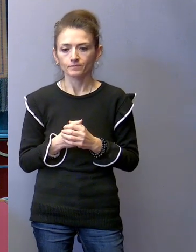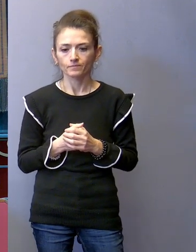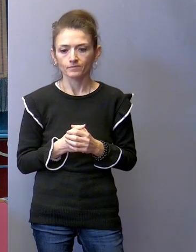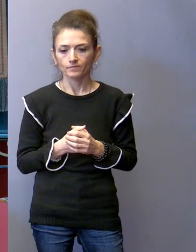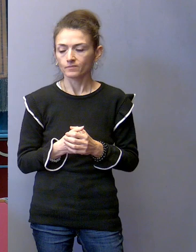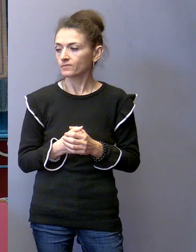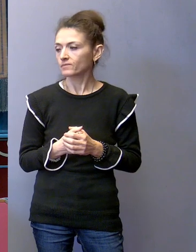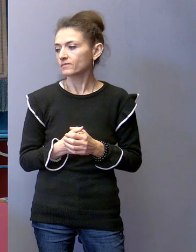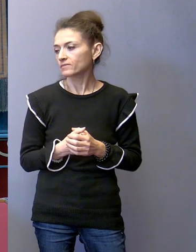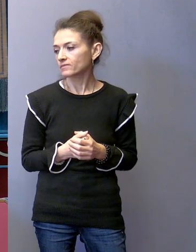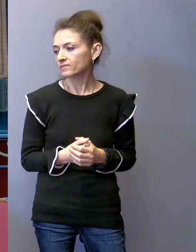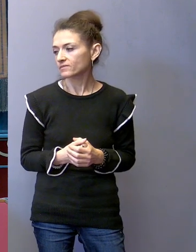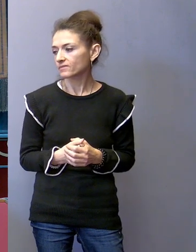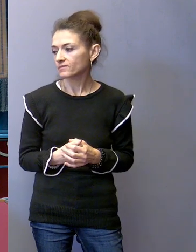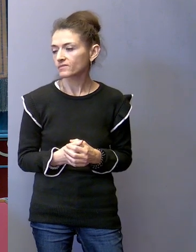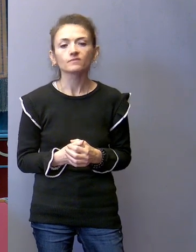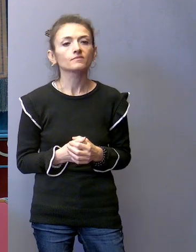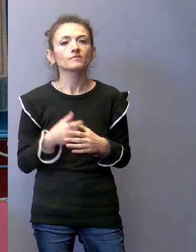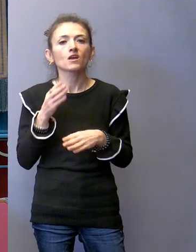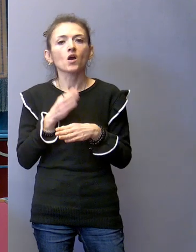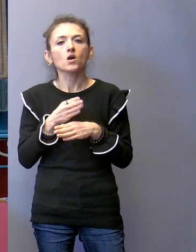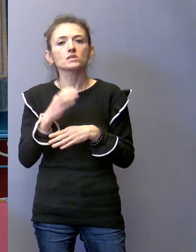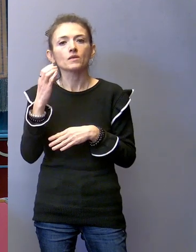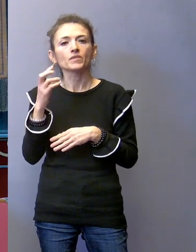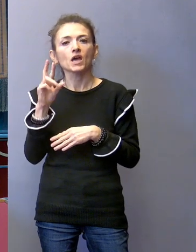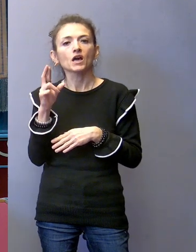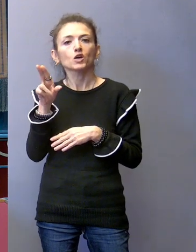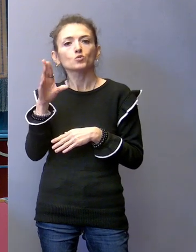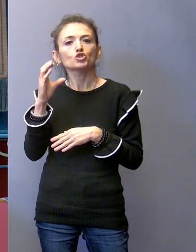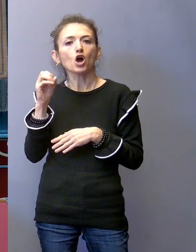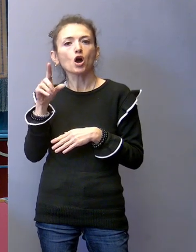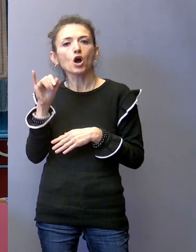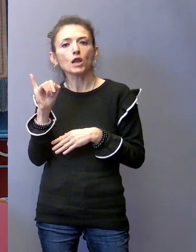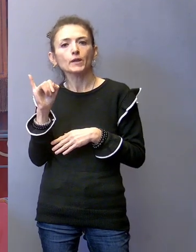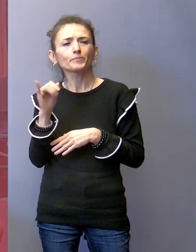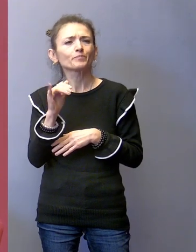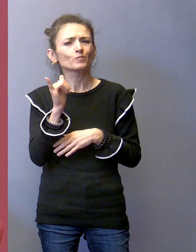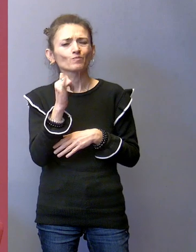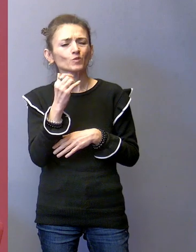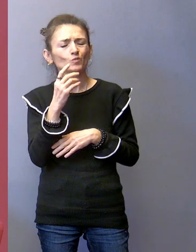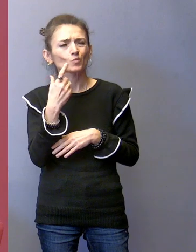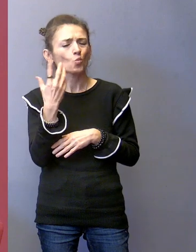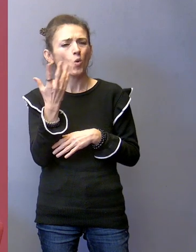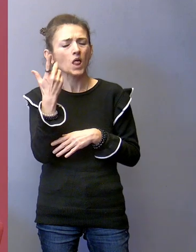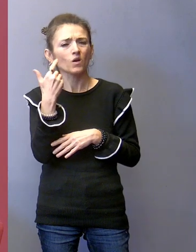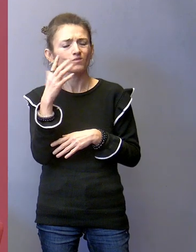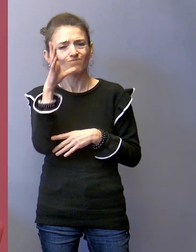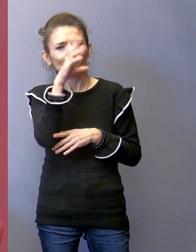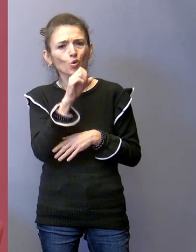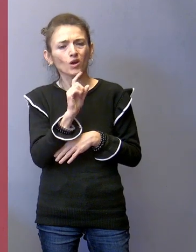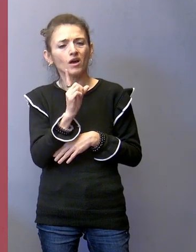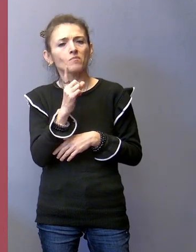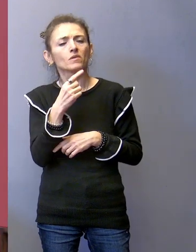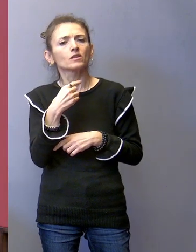prego consigliere Crucioli Grazie Presidente Scusi mi è sfuggito qualcosa ma